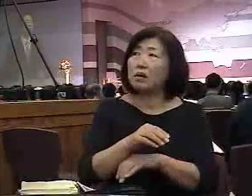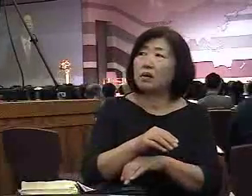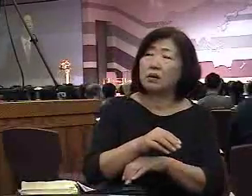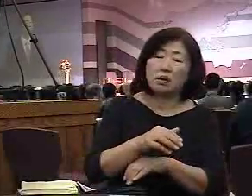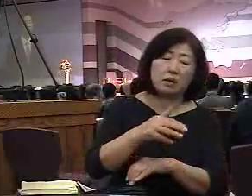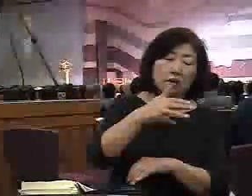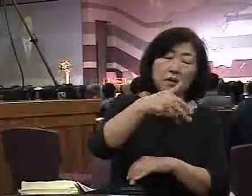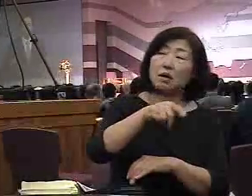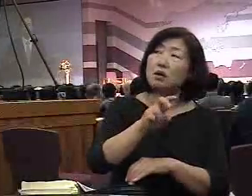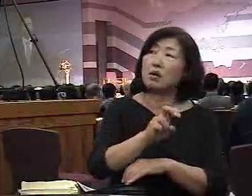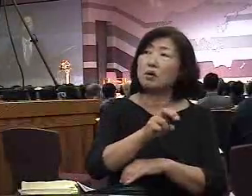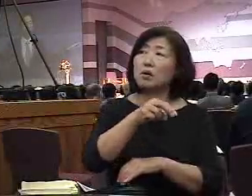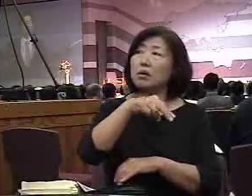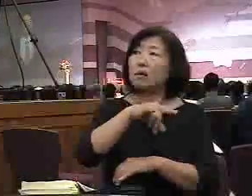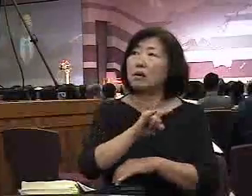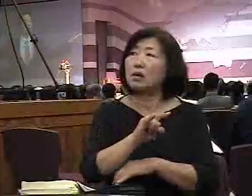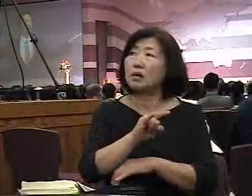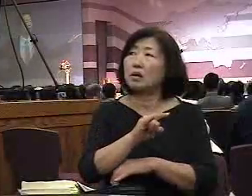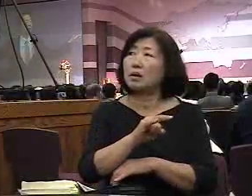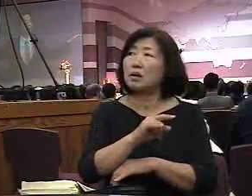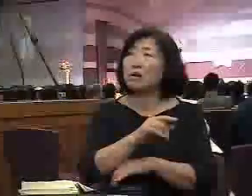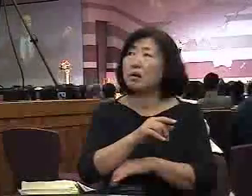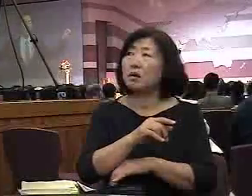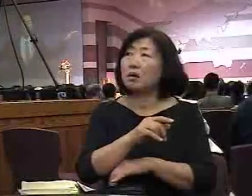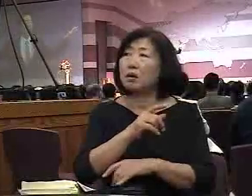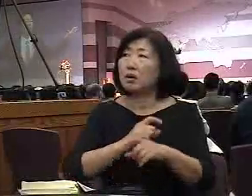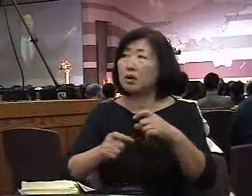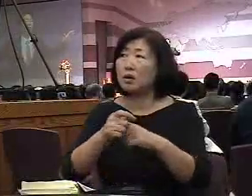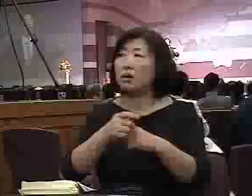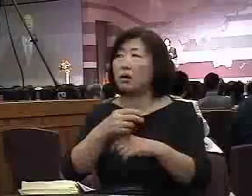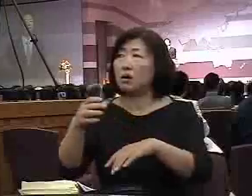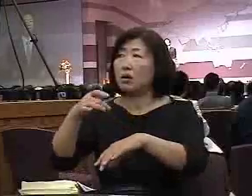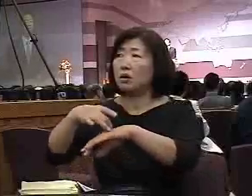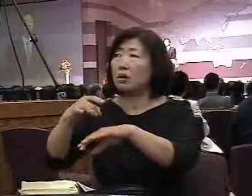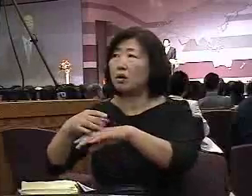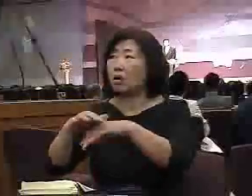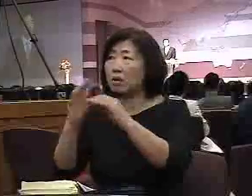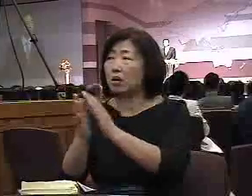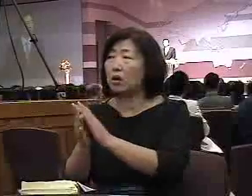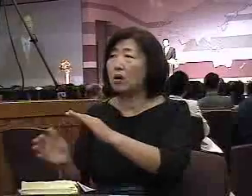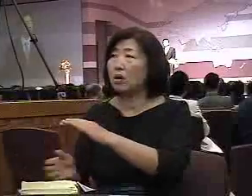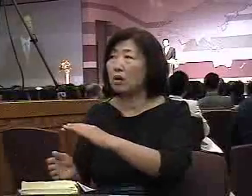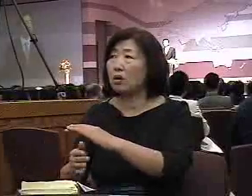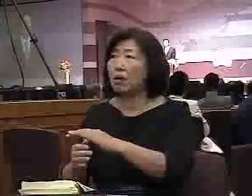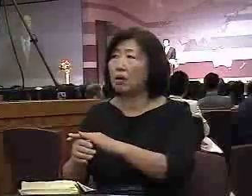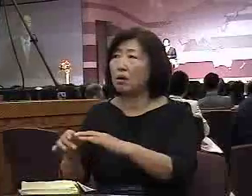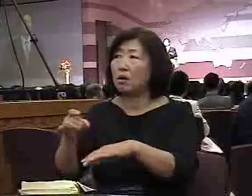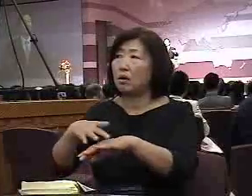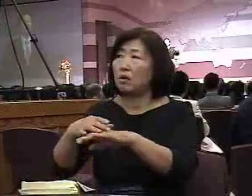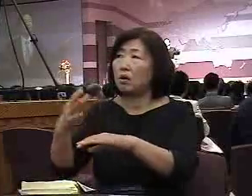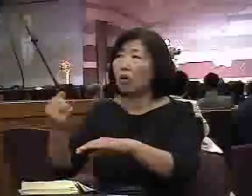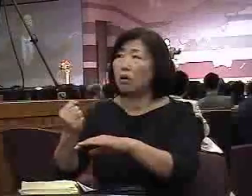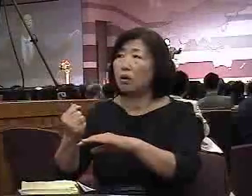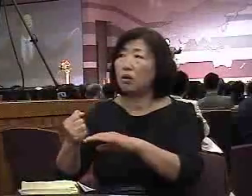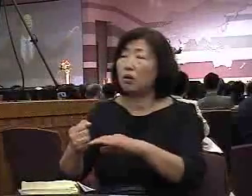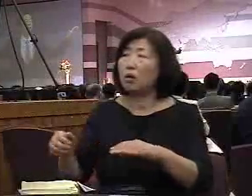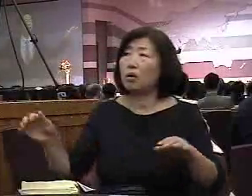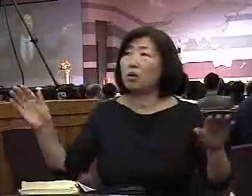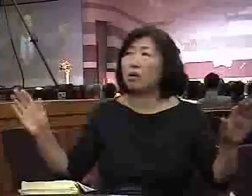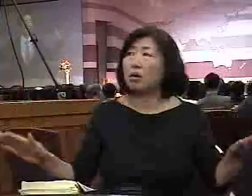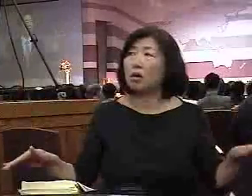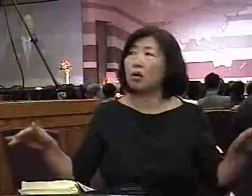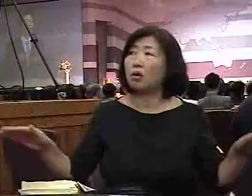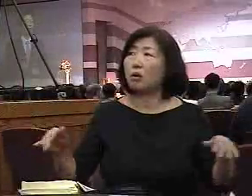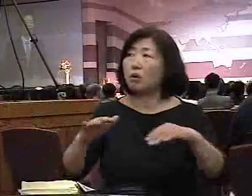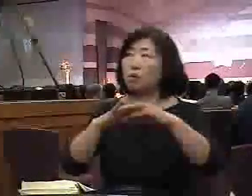차있고 무겁다고 합니다. 독수리는 훨씬 더 큰 뼈를 가지고 있지만 다 비워져 있는 뼈를 가지고 있다고 합니다. 나는데 방해되는 모든